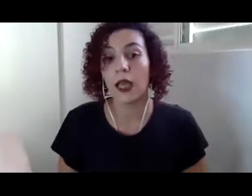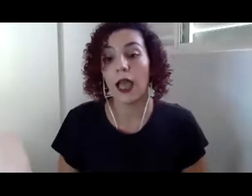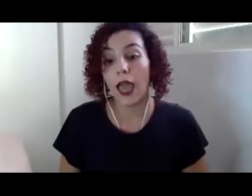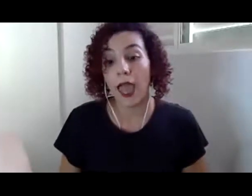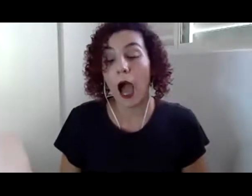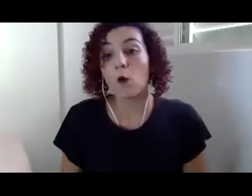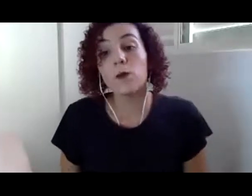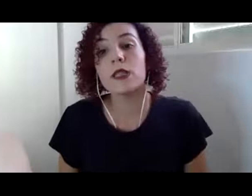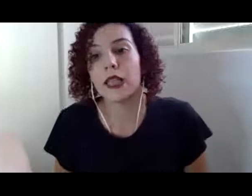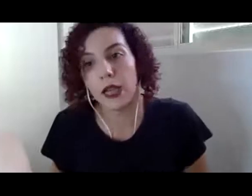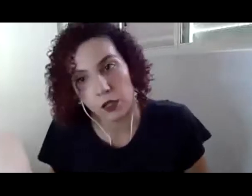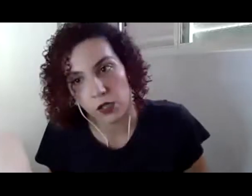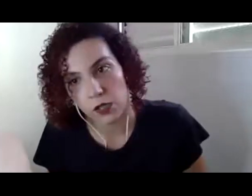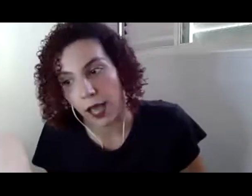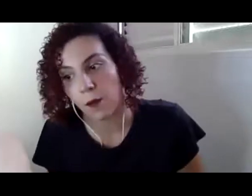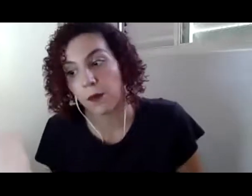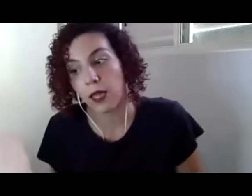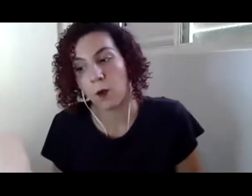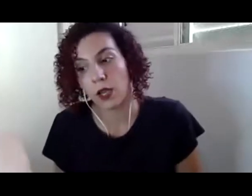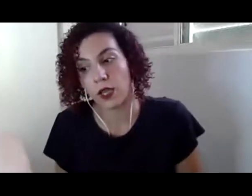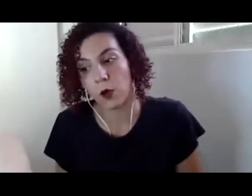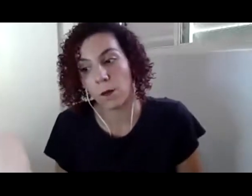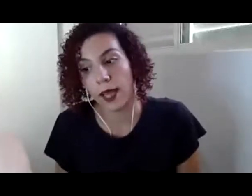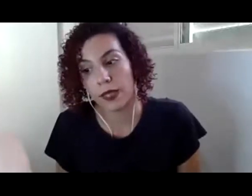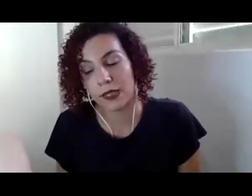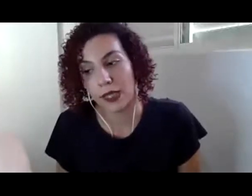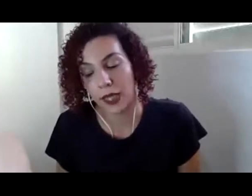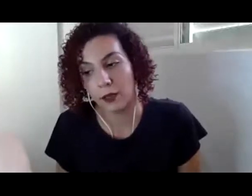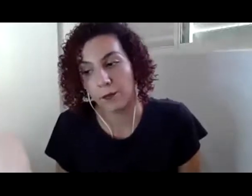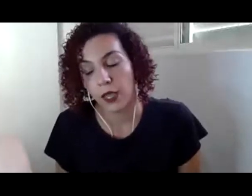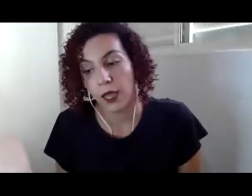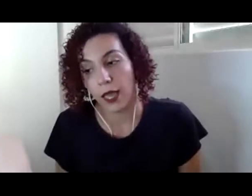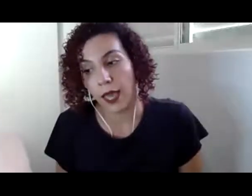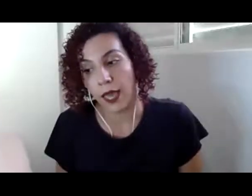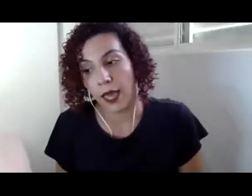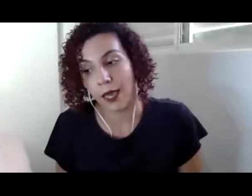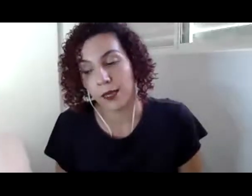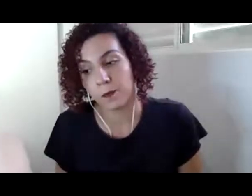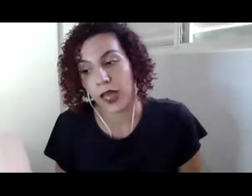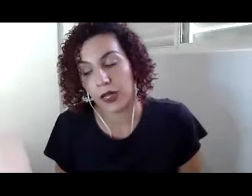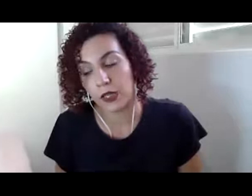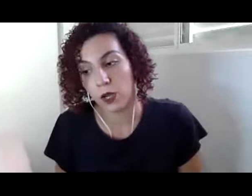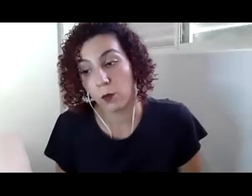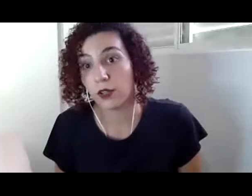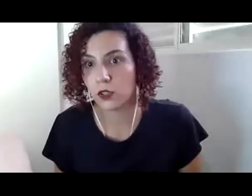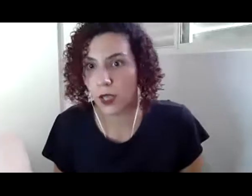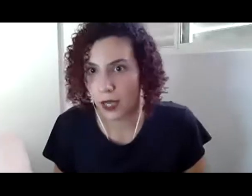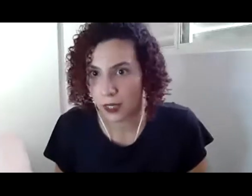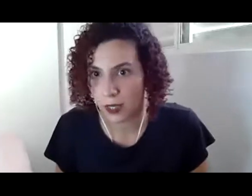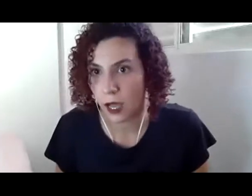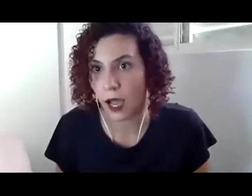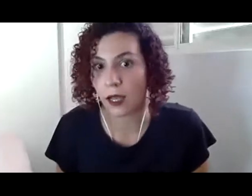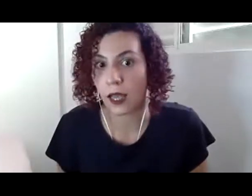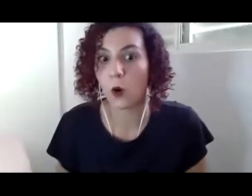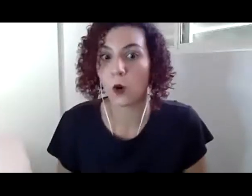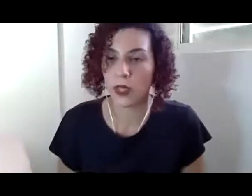Libras. Algumas igrejas, tá? Eu acho que a que eu mais sei da religião